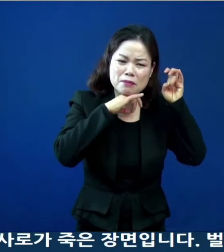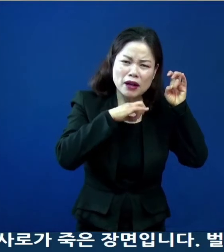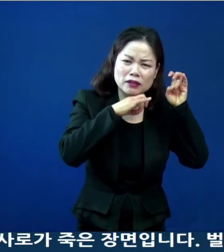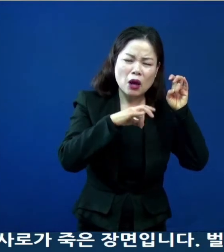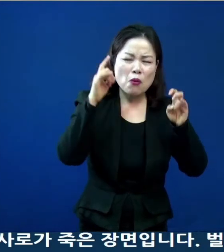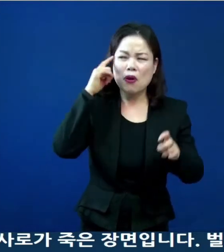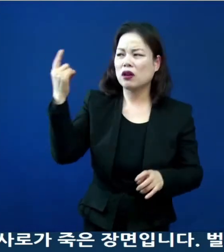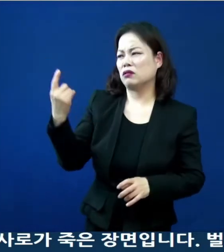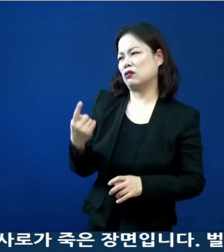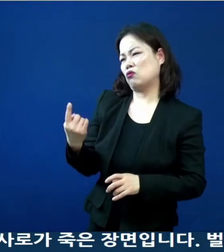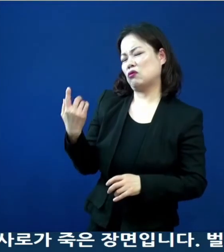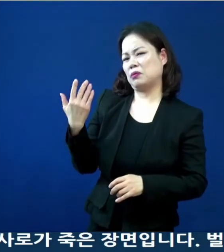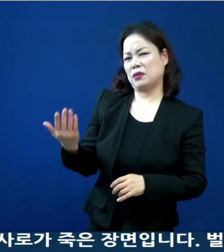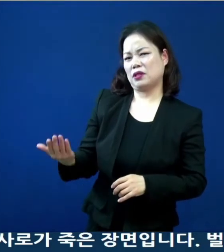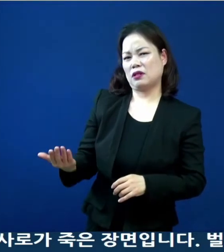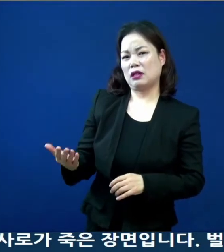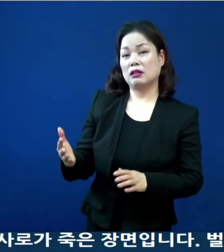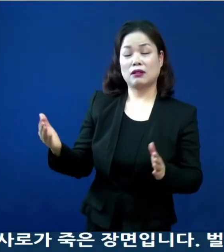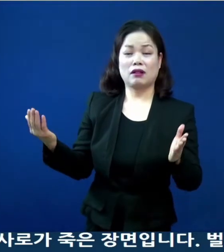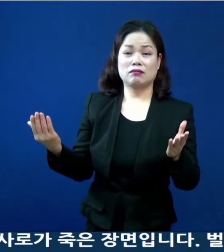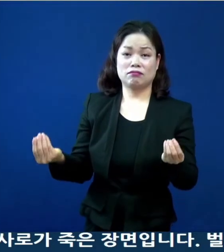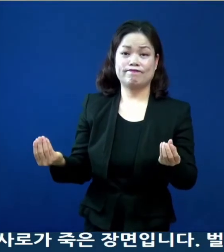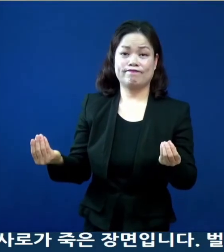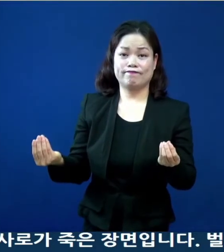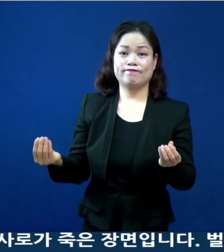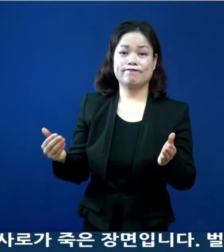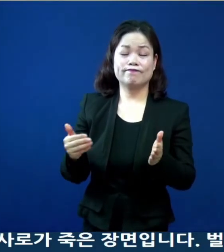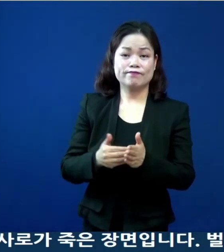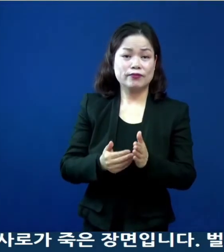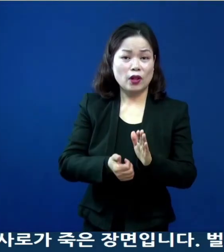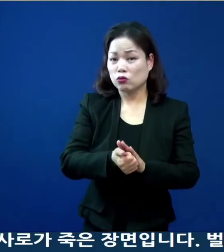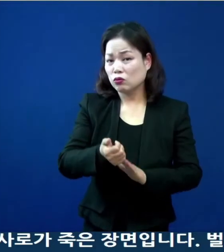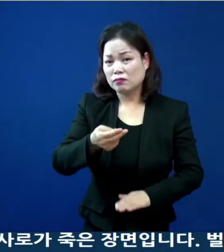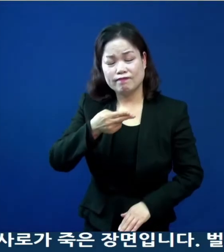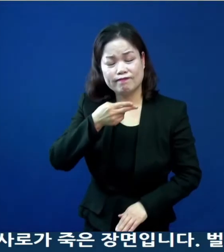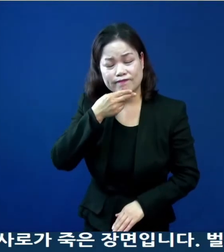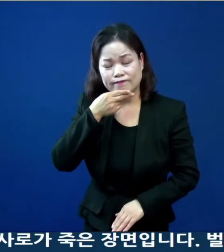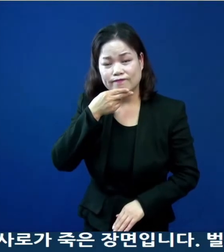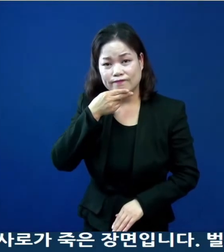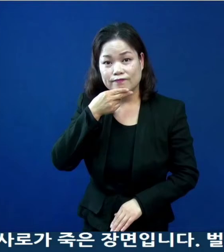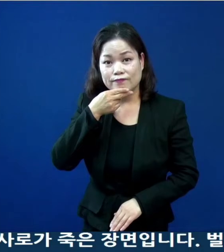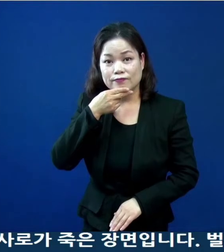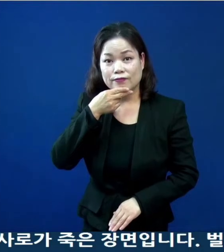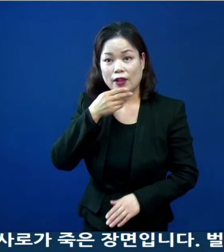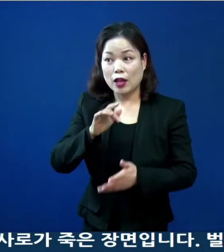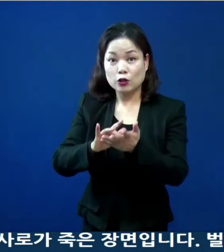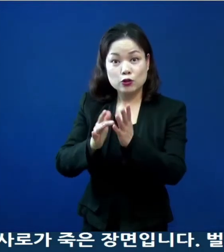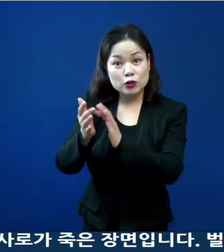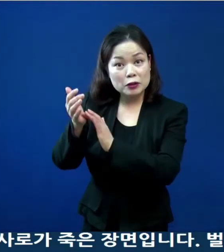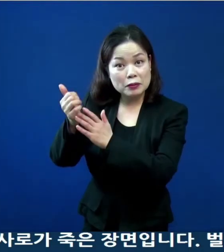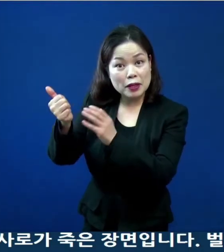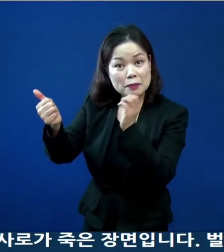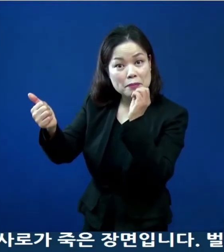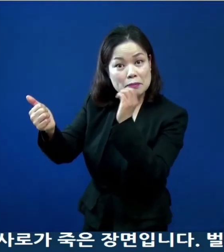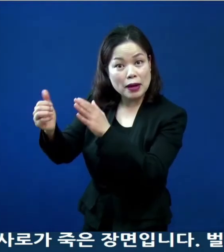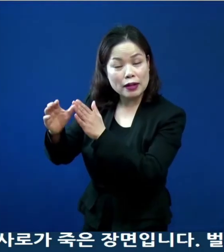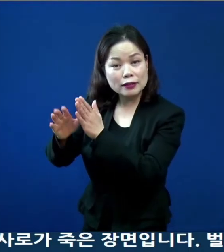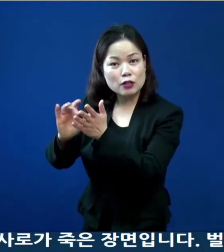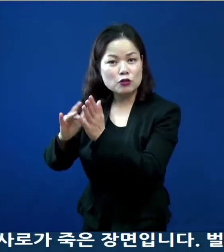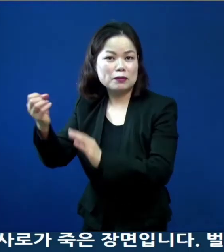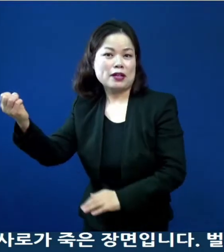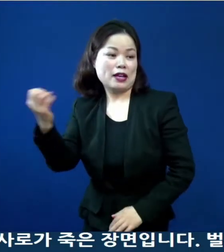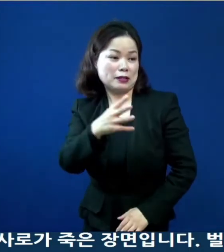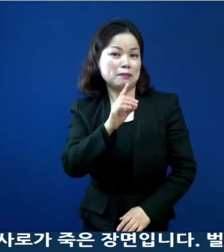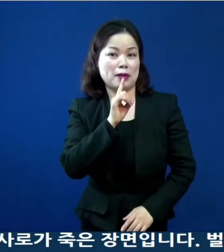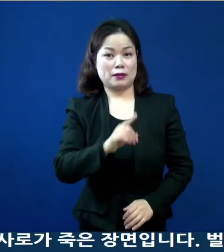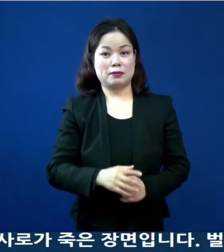이제 오셨습니까? 이제 다 끝났습니다. 소망이 없습니다. 그렇게 예수님에게 이야기할 때 예수님이 하신